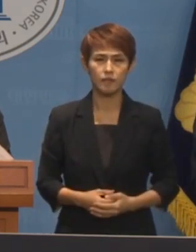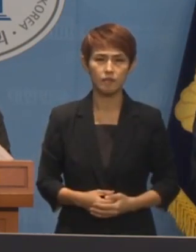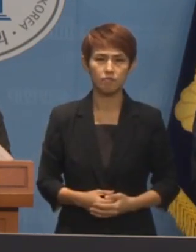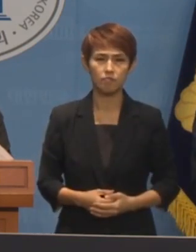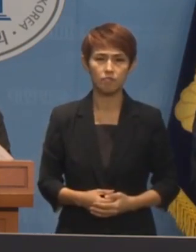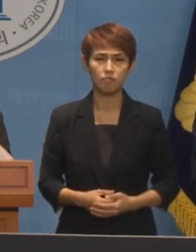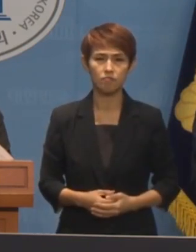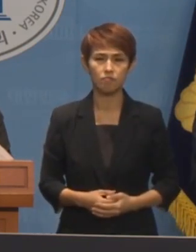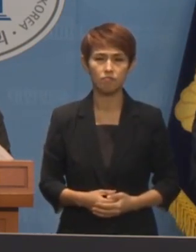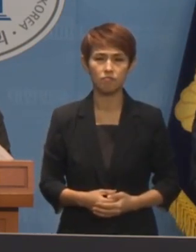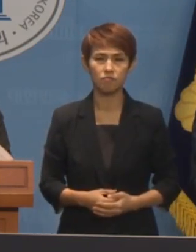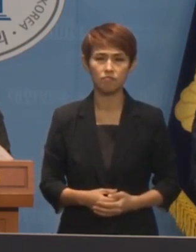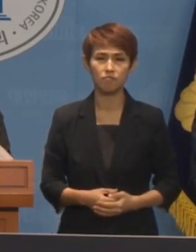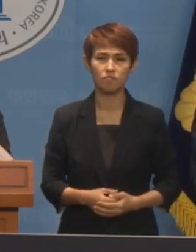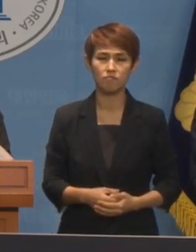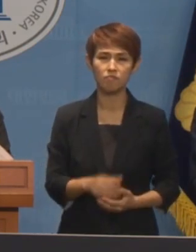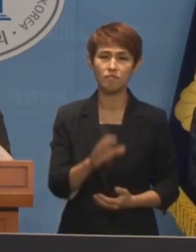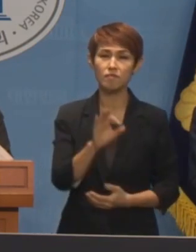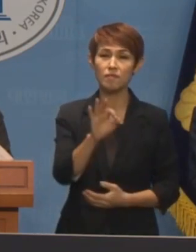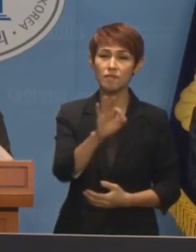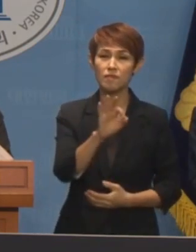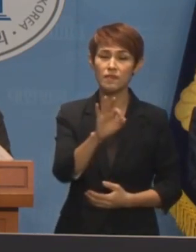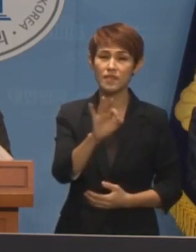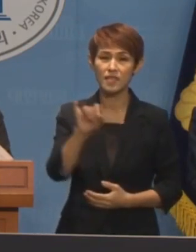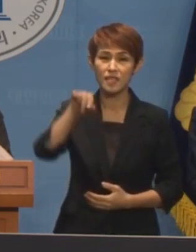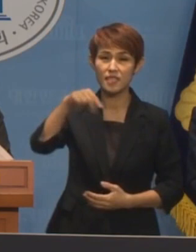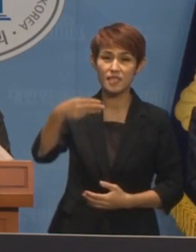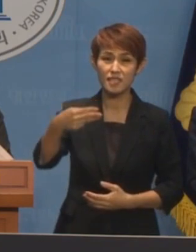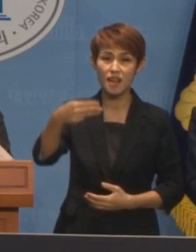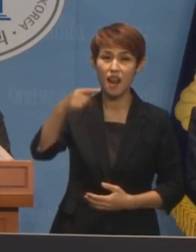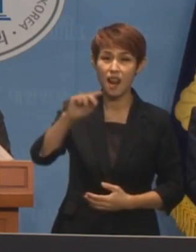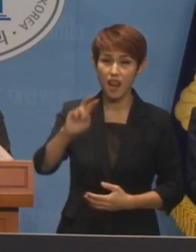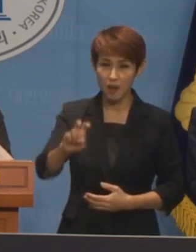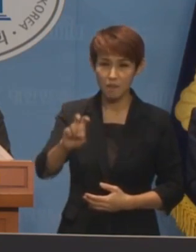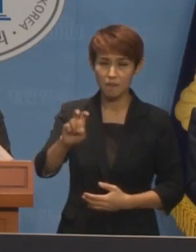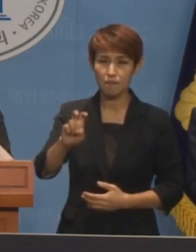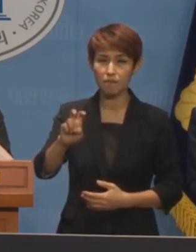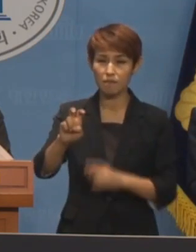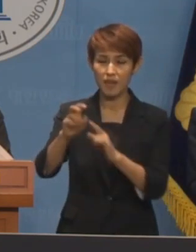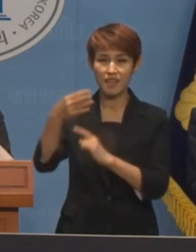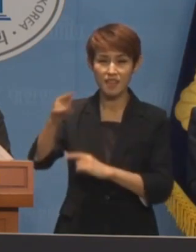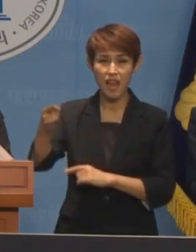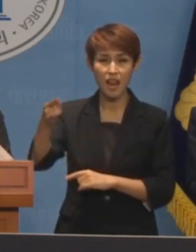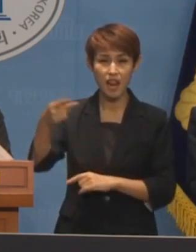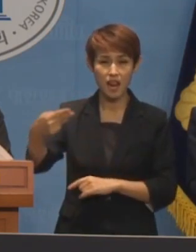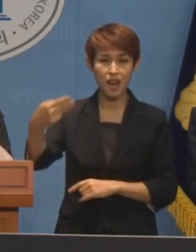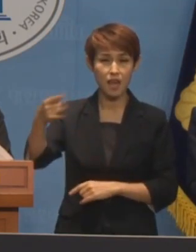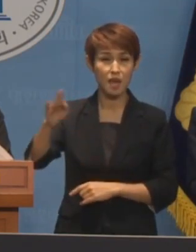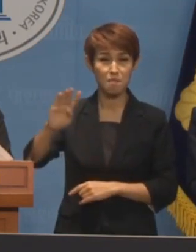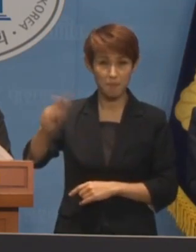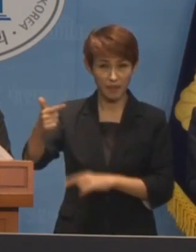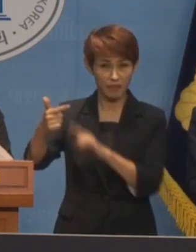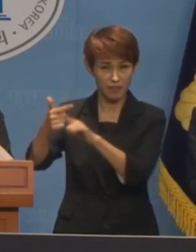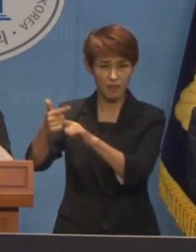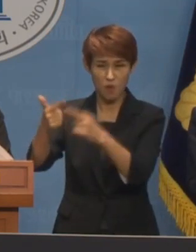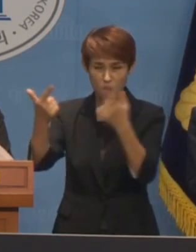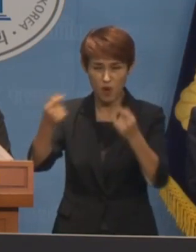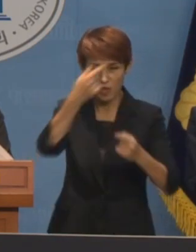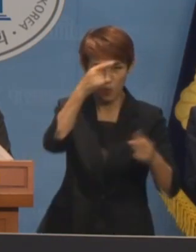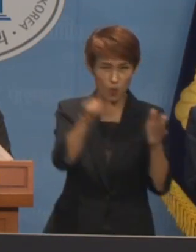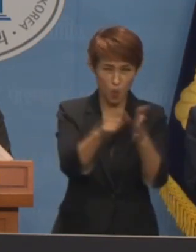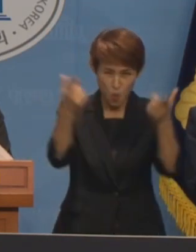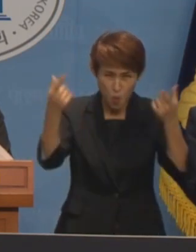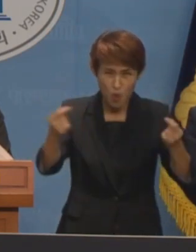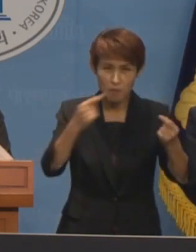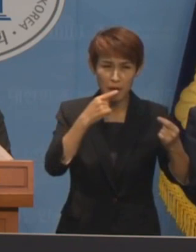어떻게 폭탄 테러도 마다하지 않는 아프가니스탄 이슬람 극단주의 무장 테러 단체 탈레반과 기독교를 동시할